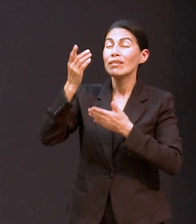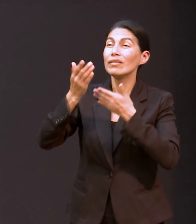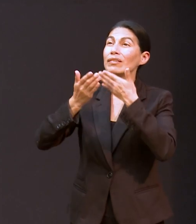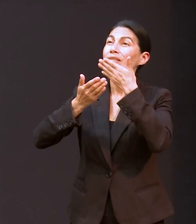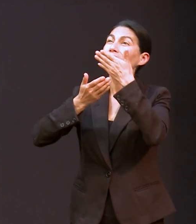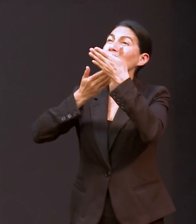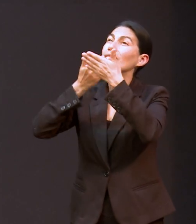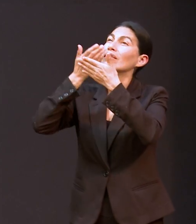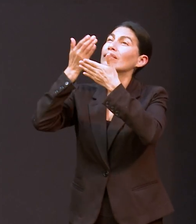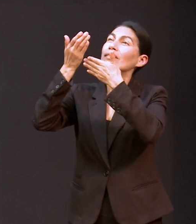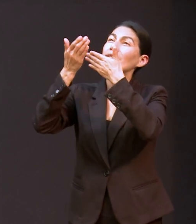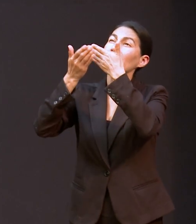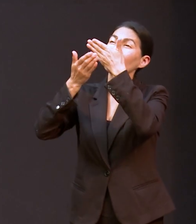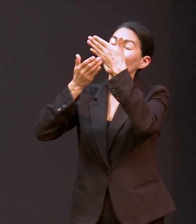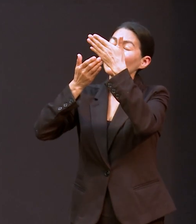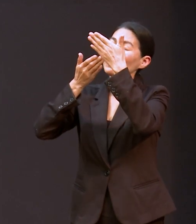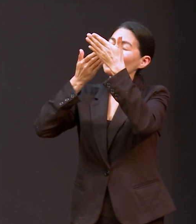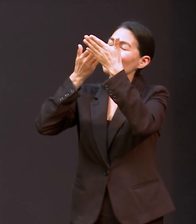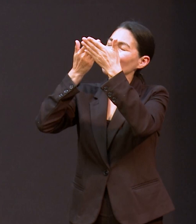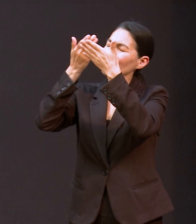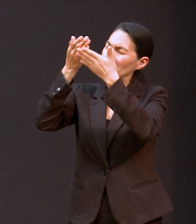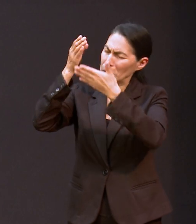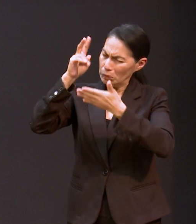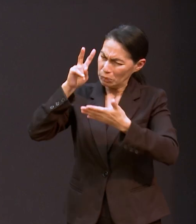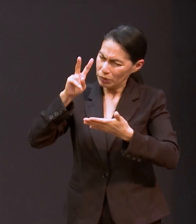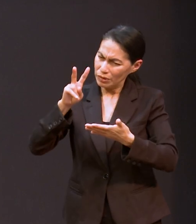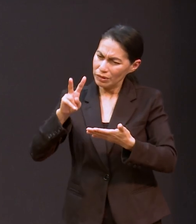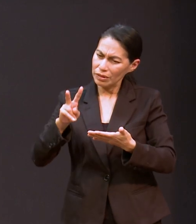no de palabras